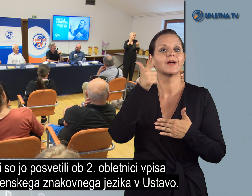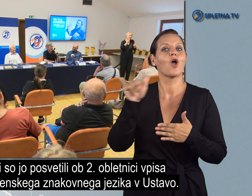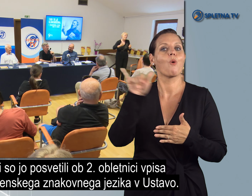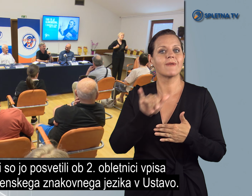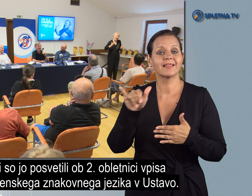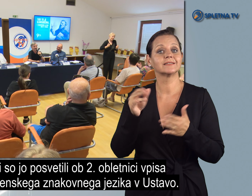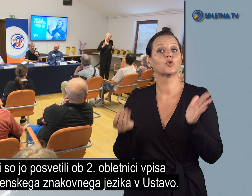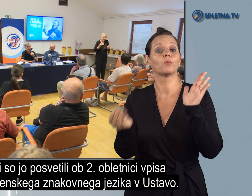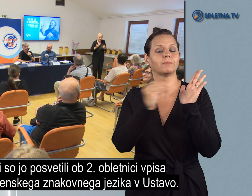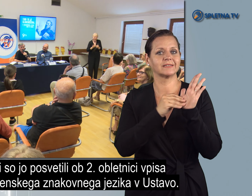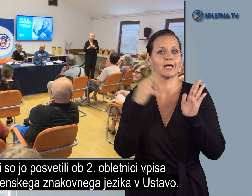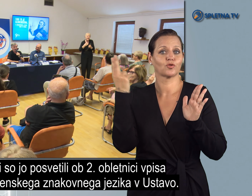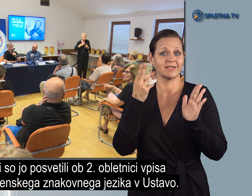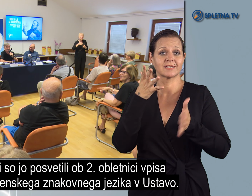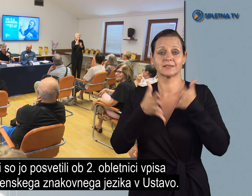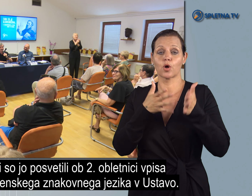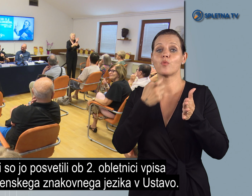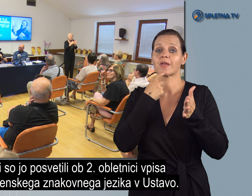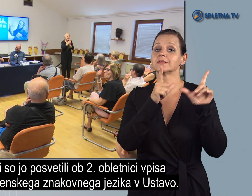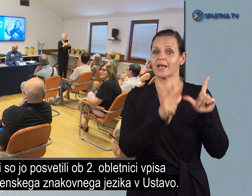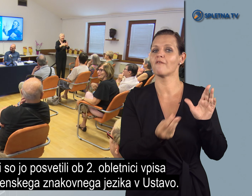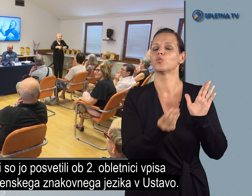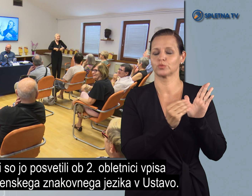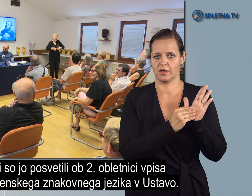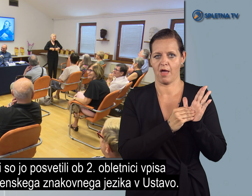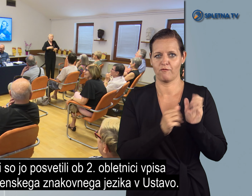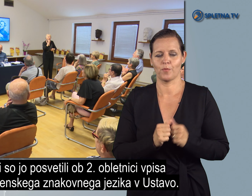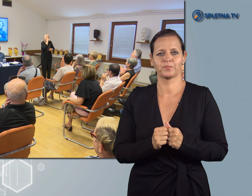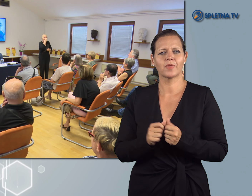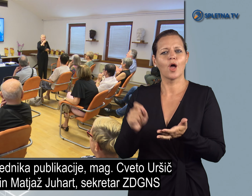vpisa slovenskega znakovnega jezika v ustavo.